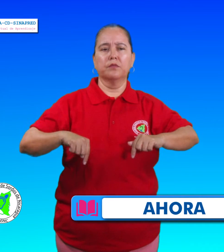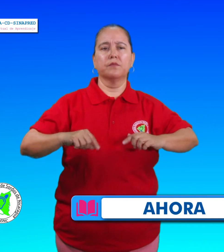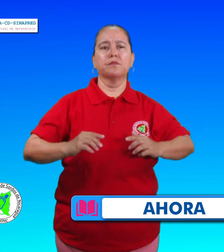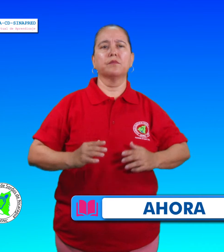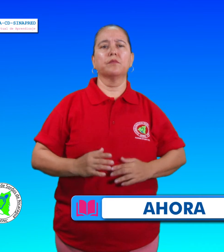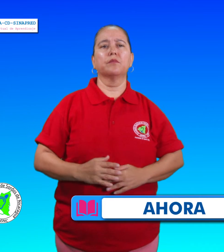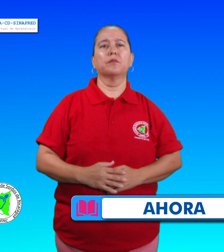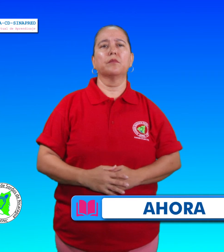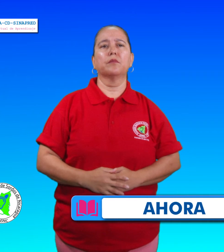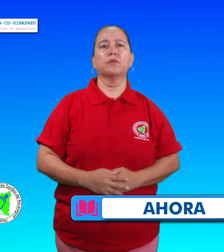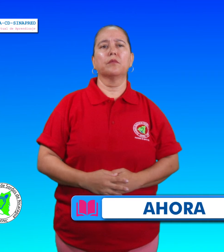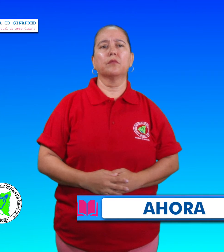Ahora.